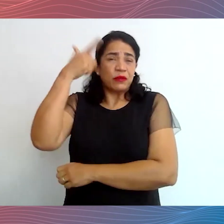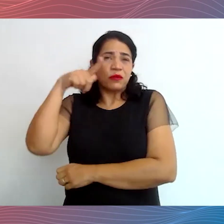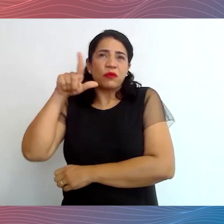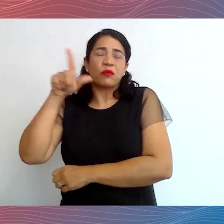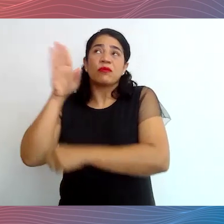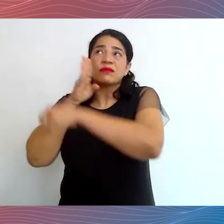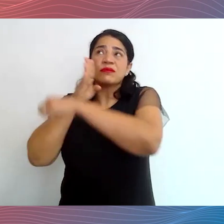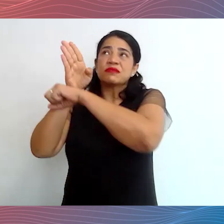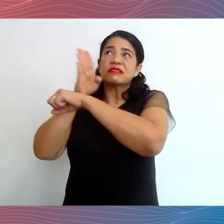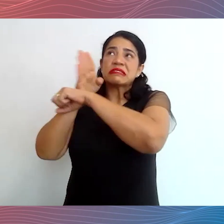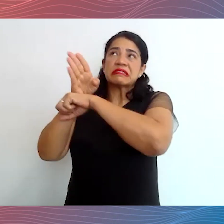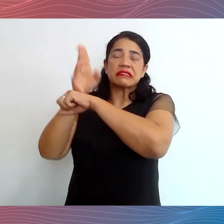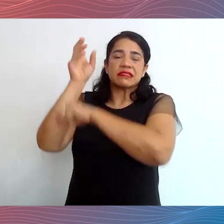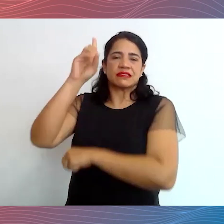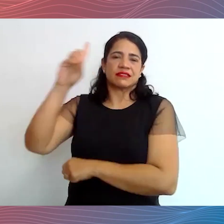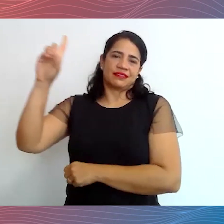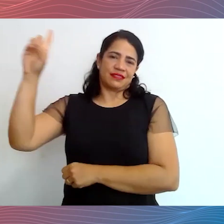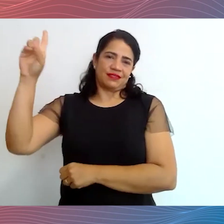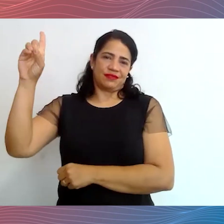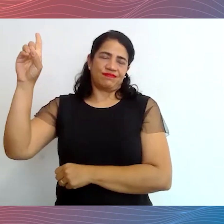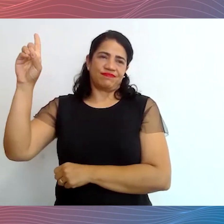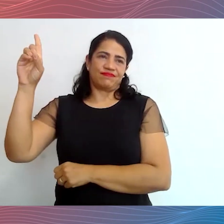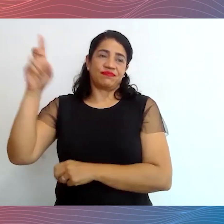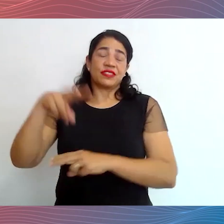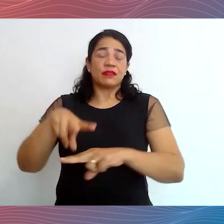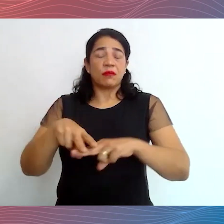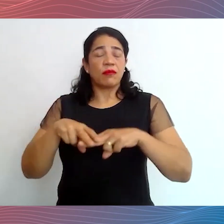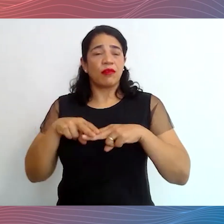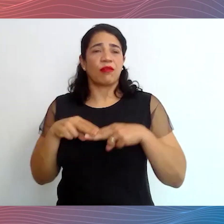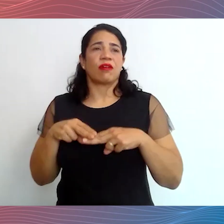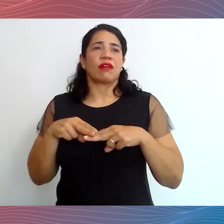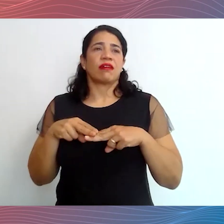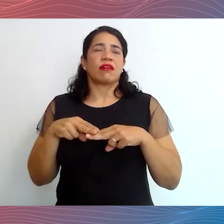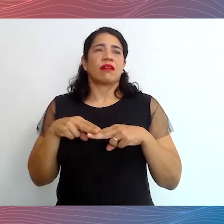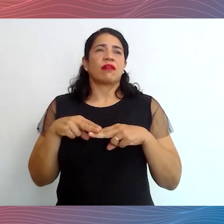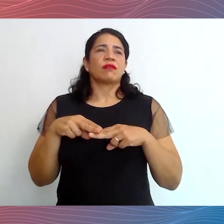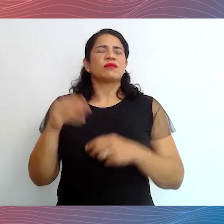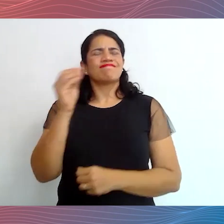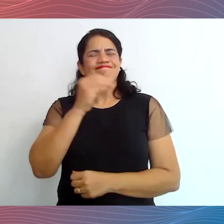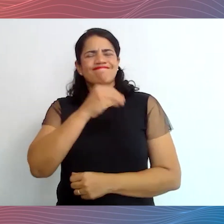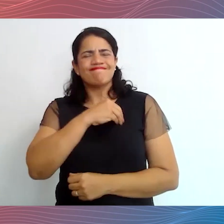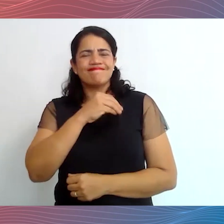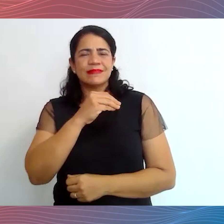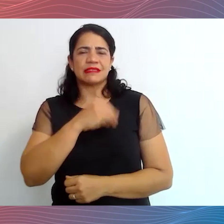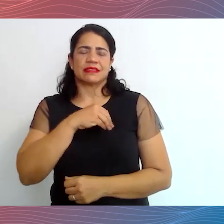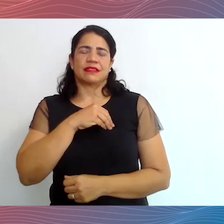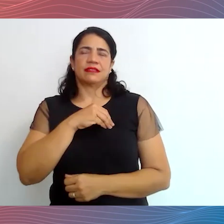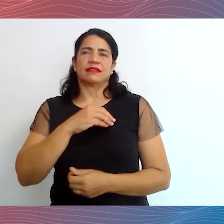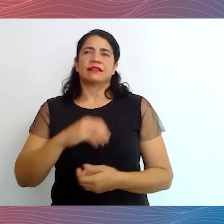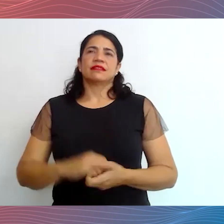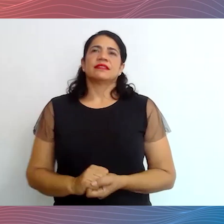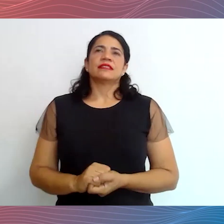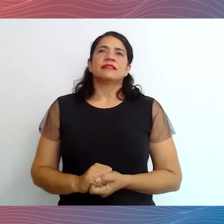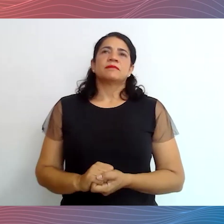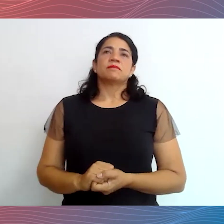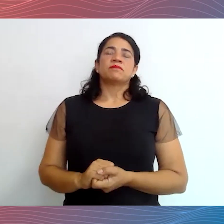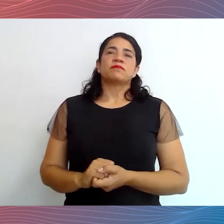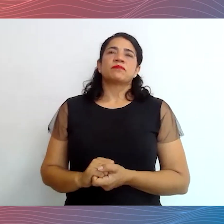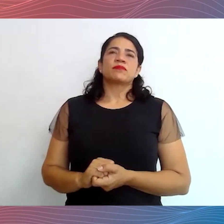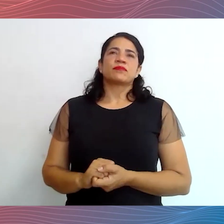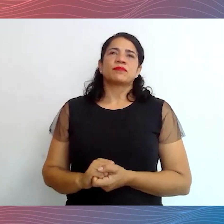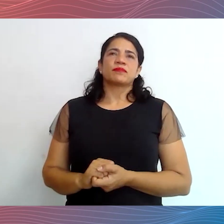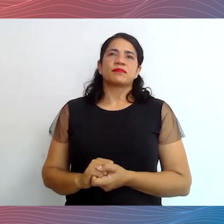queda pela serpente que enganou o homem, oferecendo-lhe